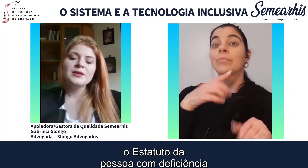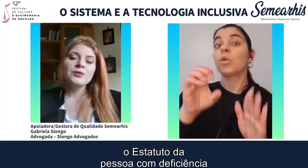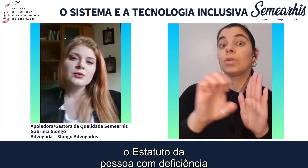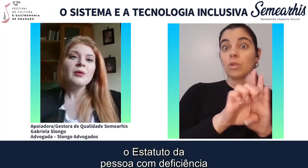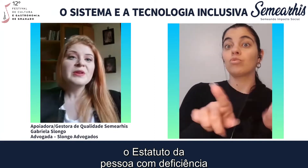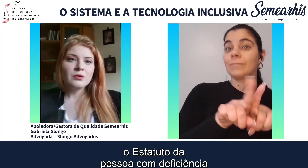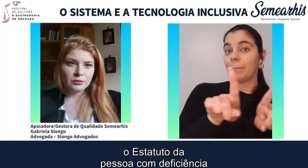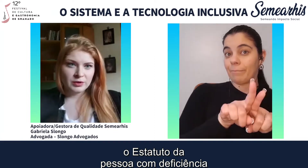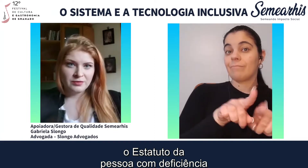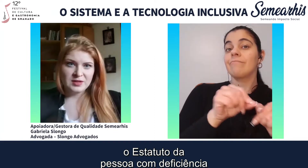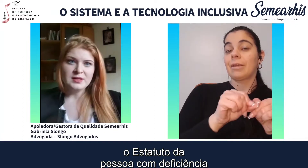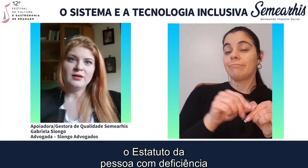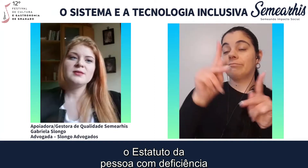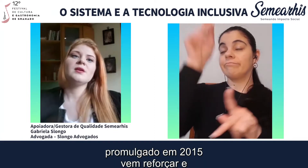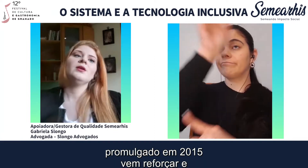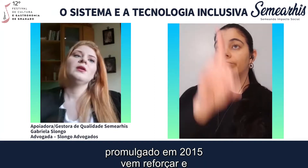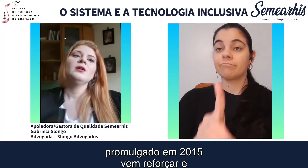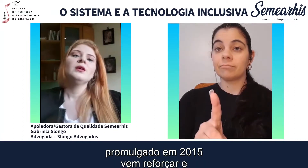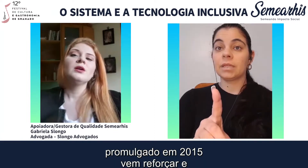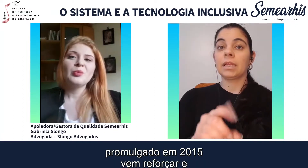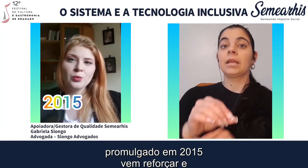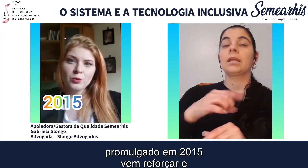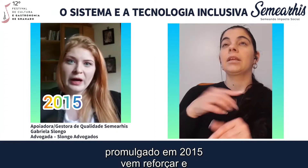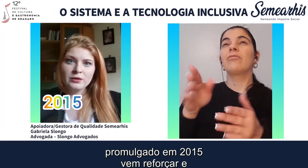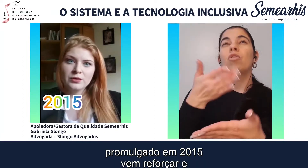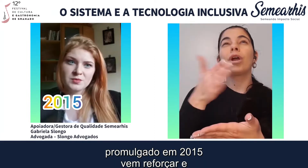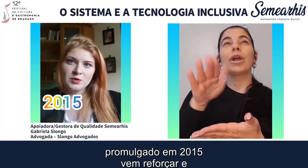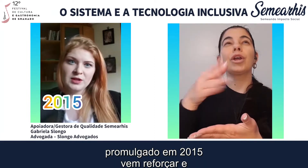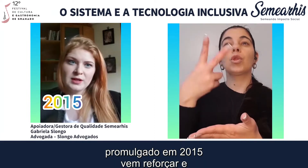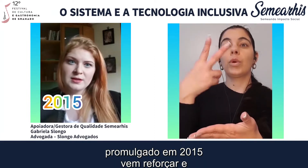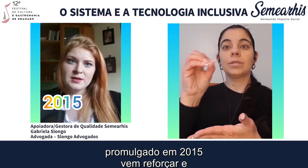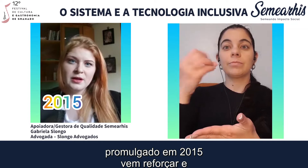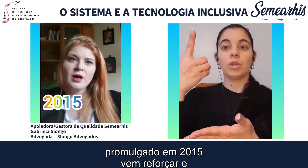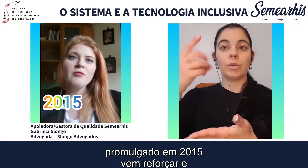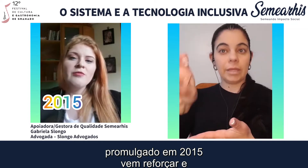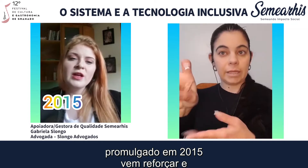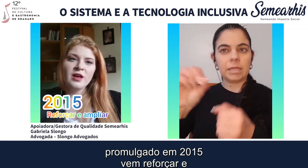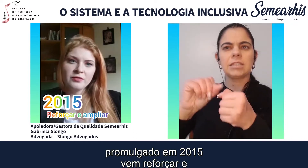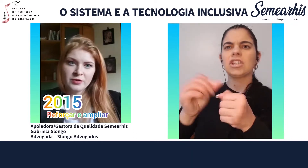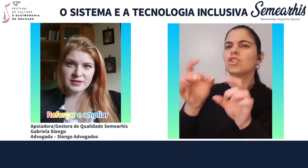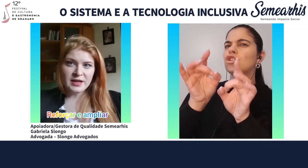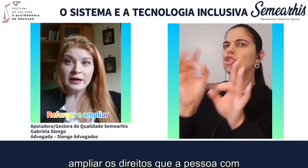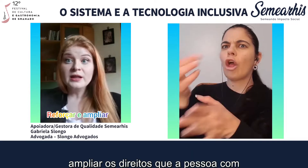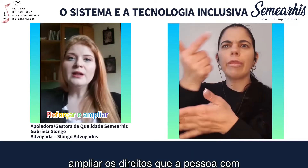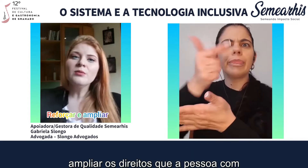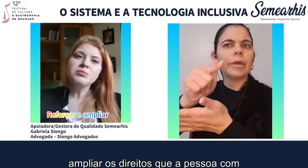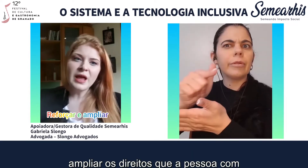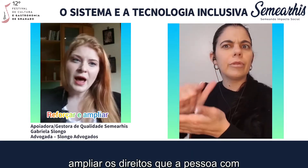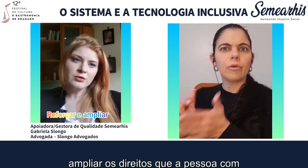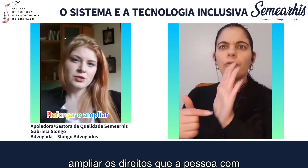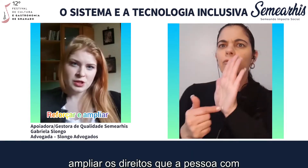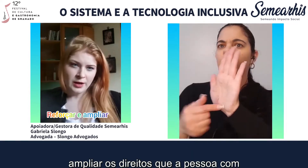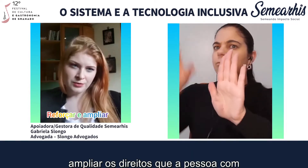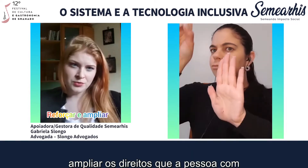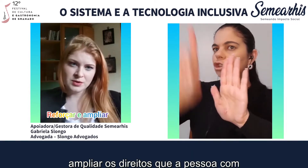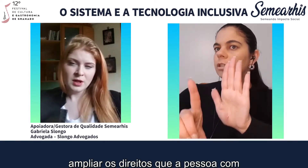O Estatuto da Pessoa com Deficiência, promulgado em 2015, vem reforçar e ampliar